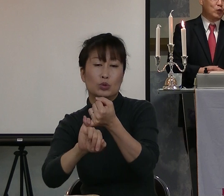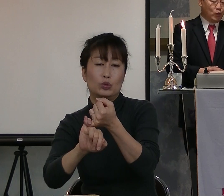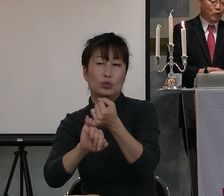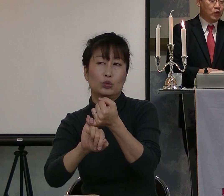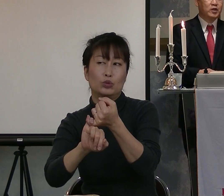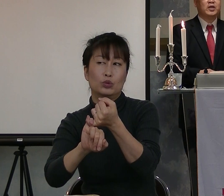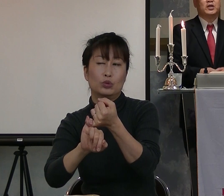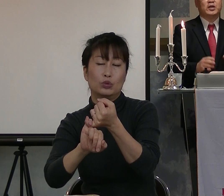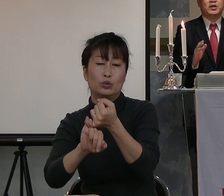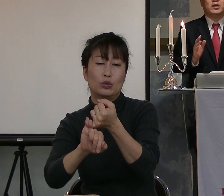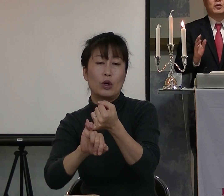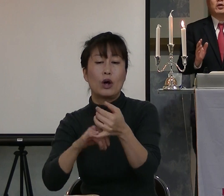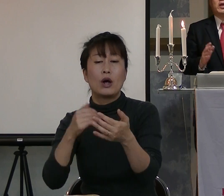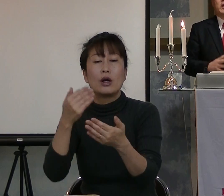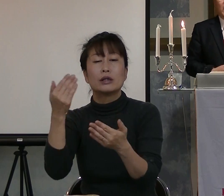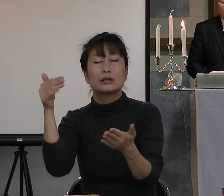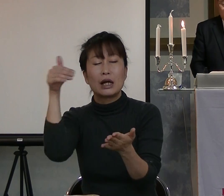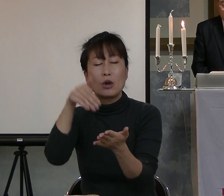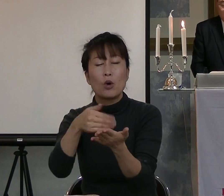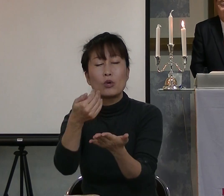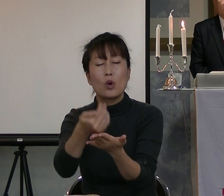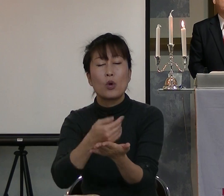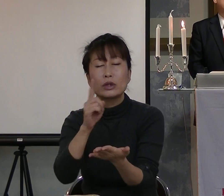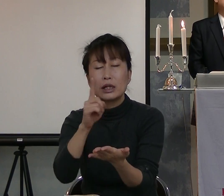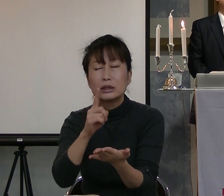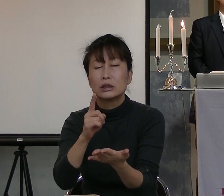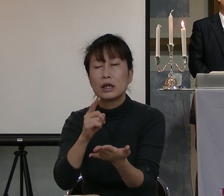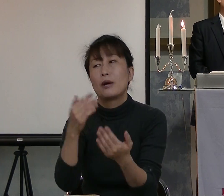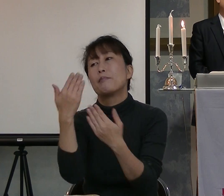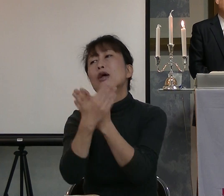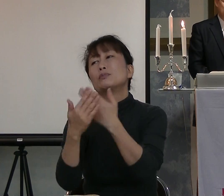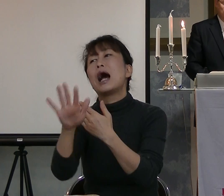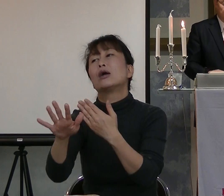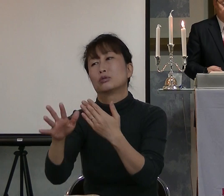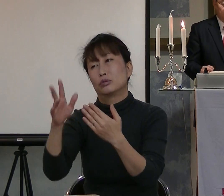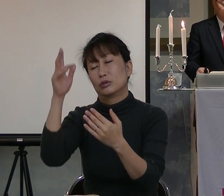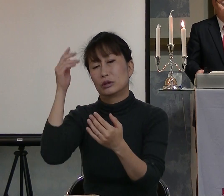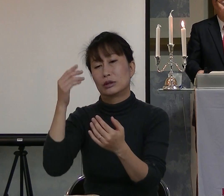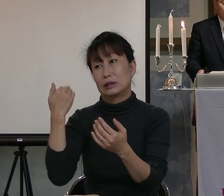っていることを我々が忘れてはなりません。